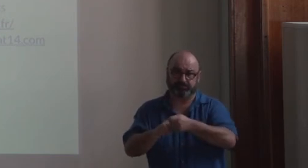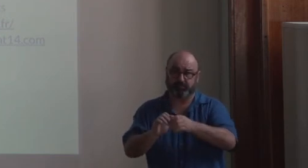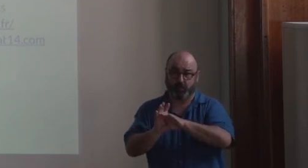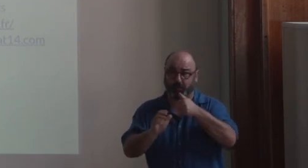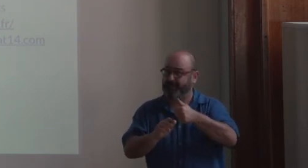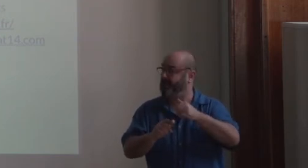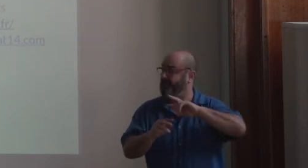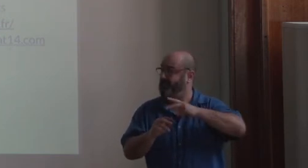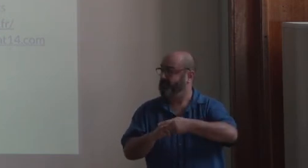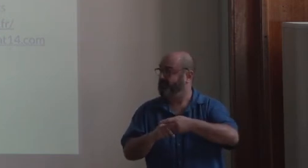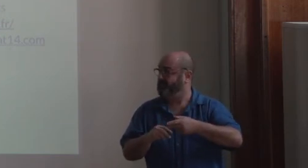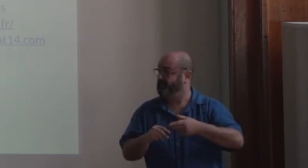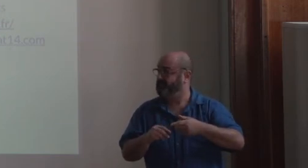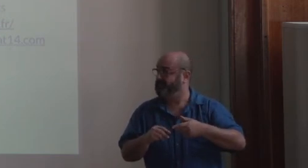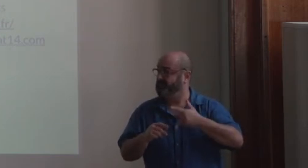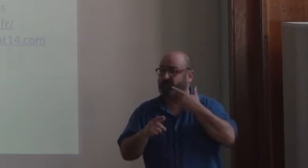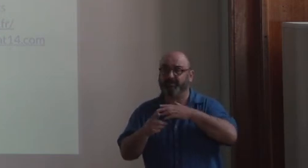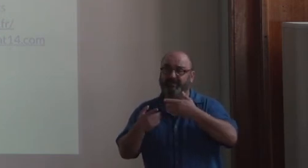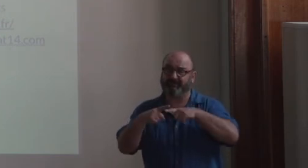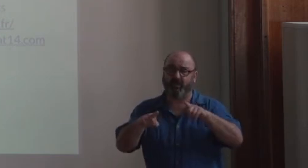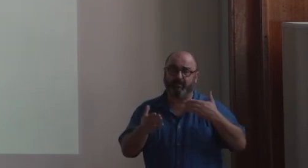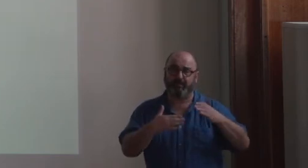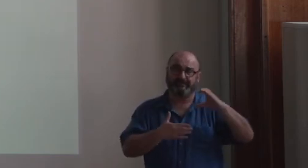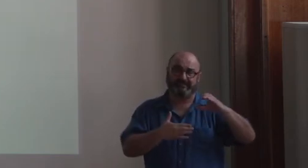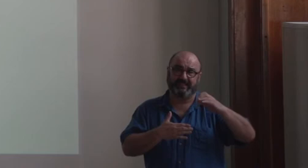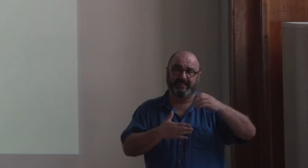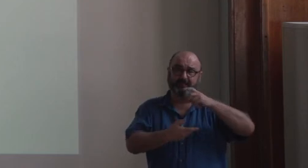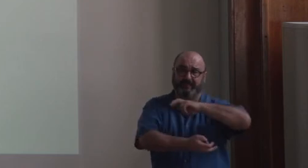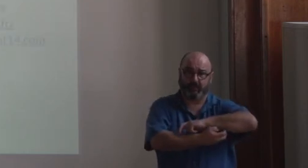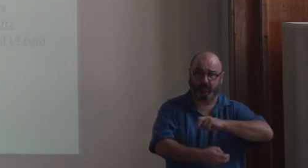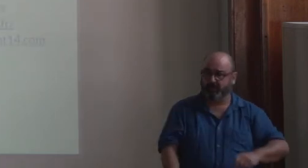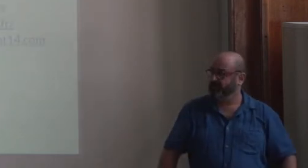il traduit aussi vers un bytecode qui est différent de celui de CPython.